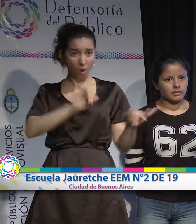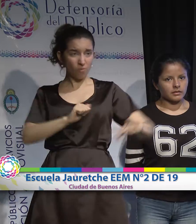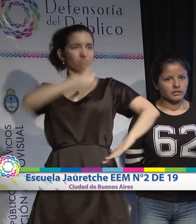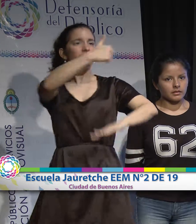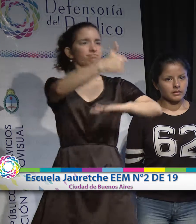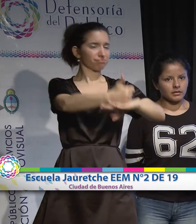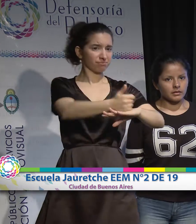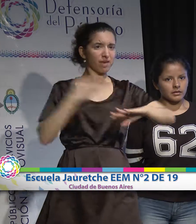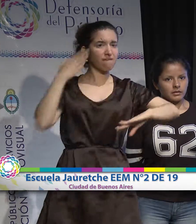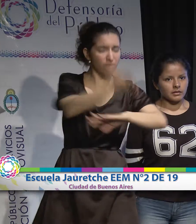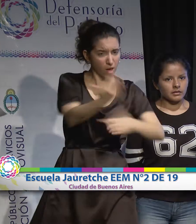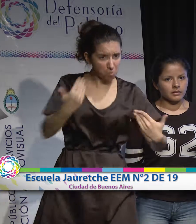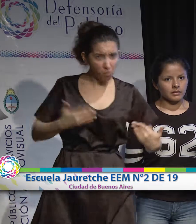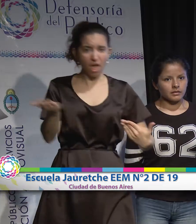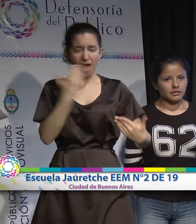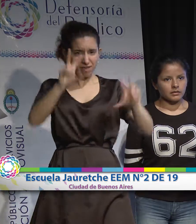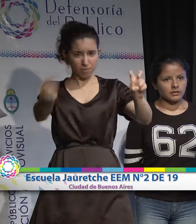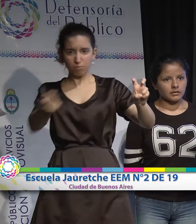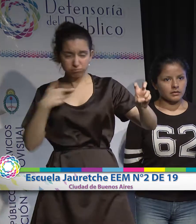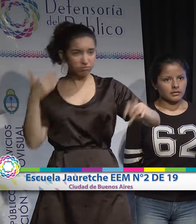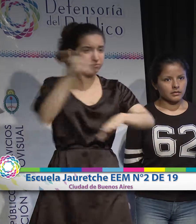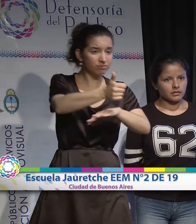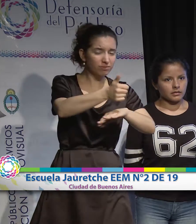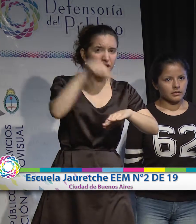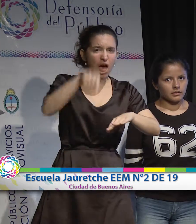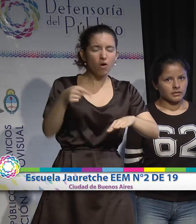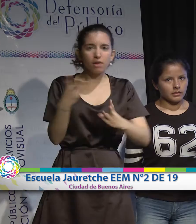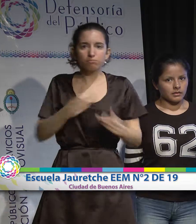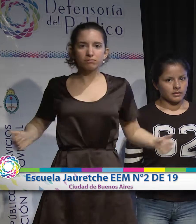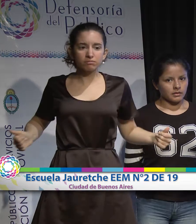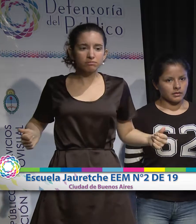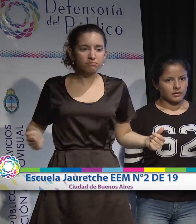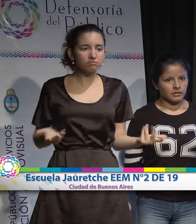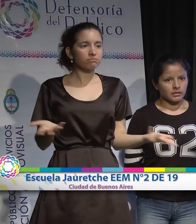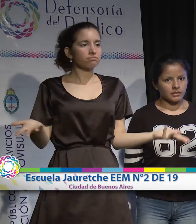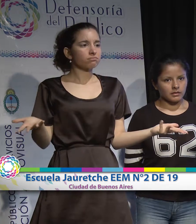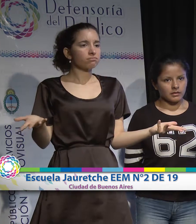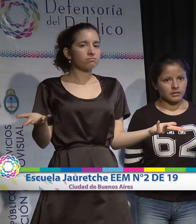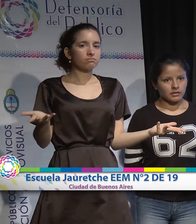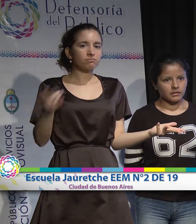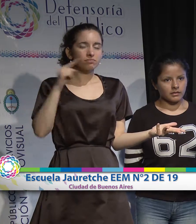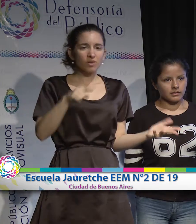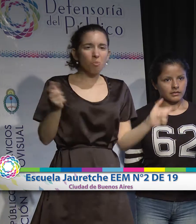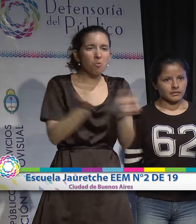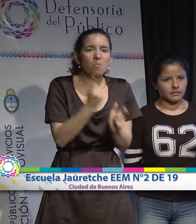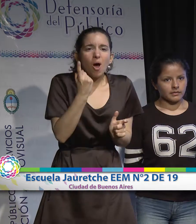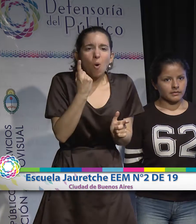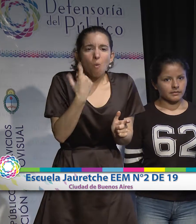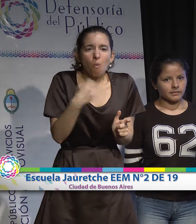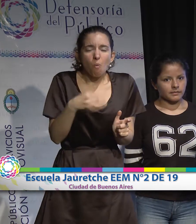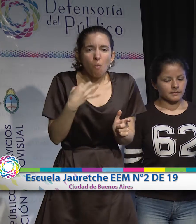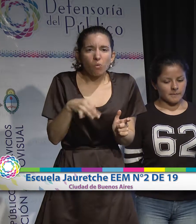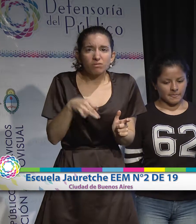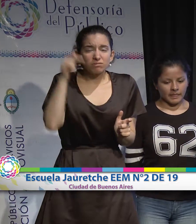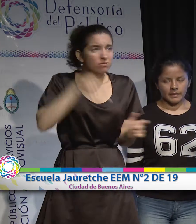sobre temas que nos interesan realmente a nosotros, y lo sacaron. Era el único programa que teníamos y ya lo sacaron, y ahora no